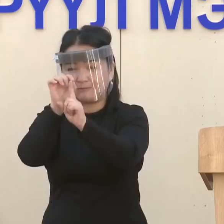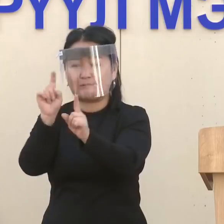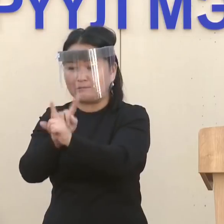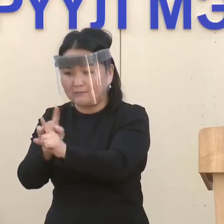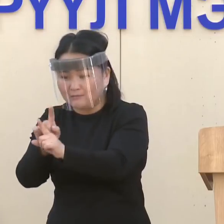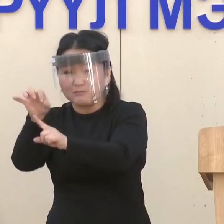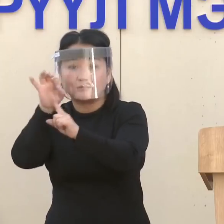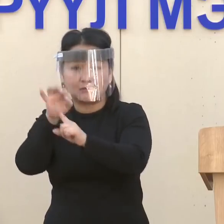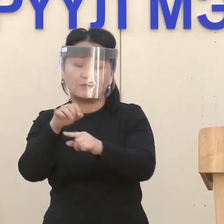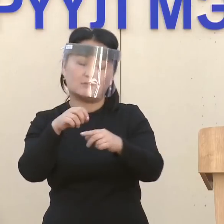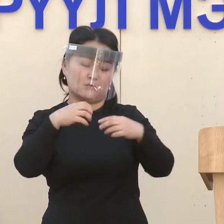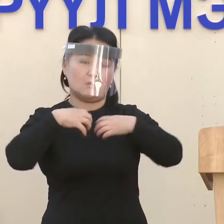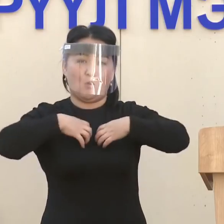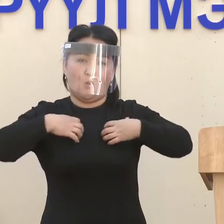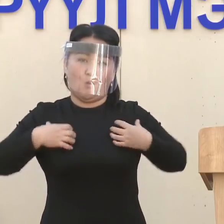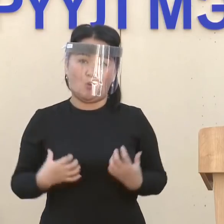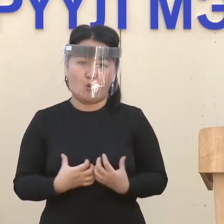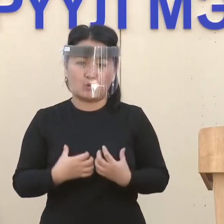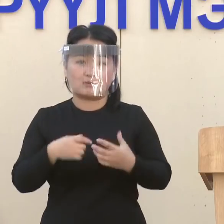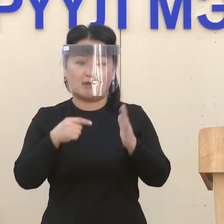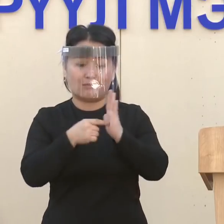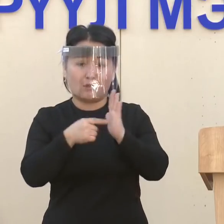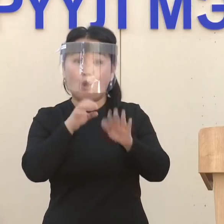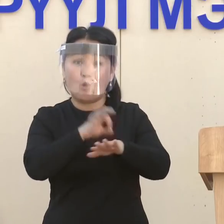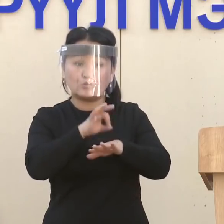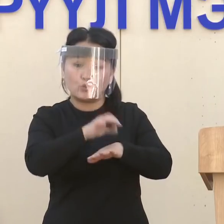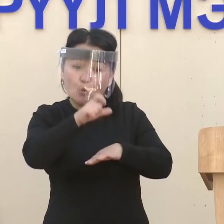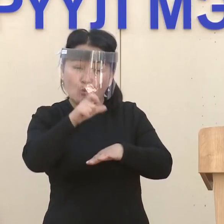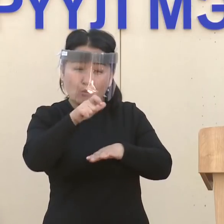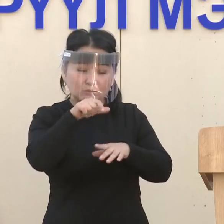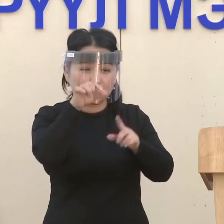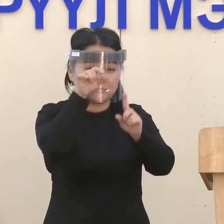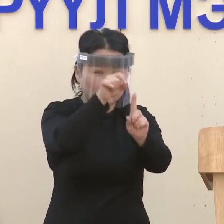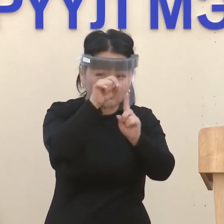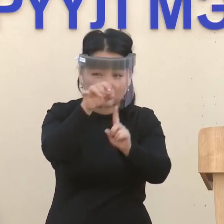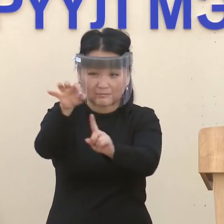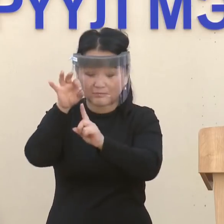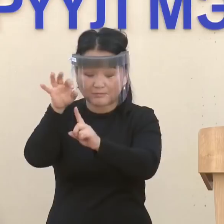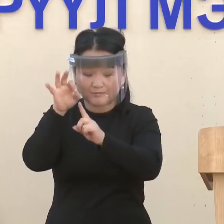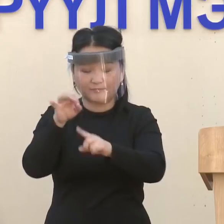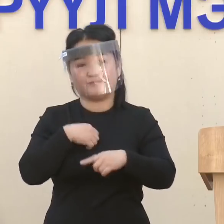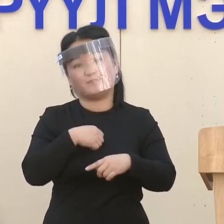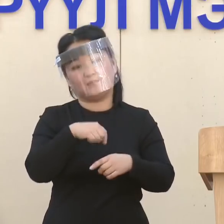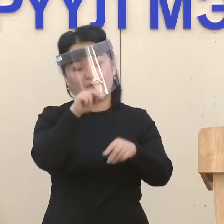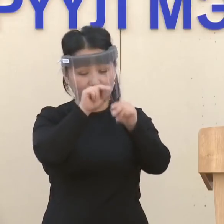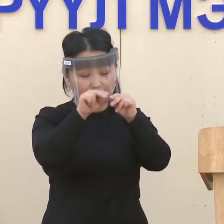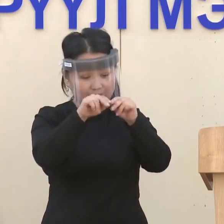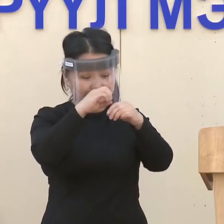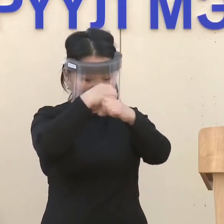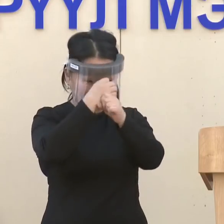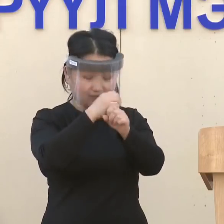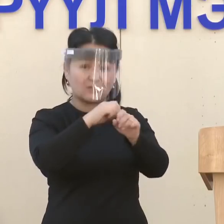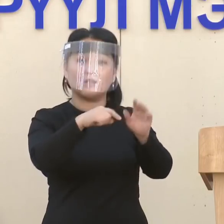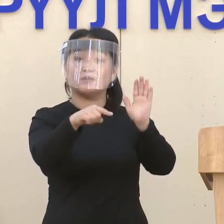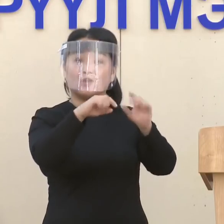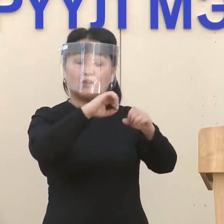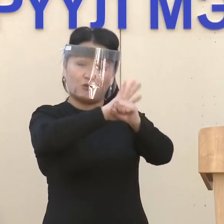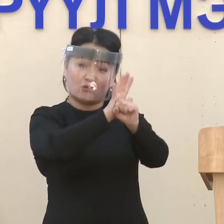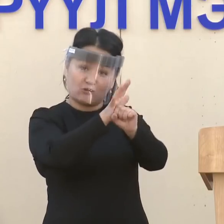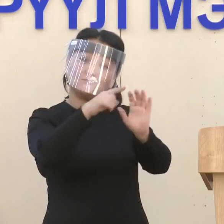уушгины хатгаагаар өвдсөн улсуудаас сорьц авч бид нар шинжилж байгаа. Тэрэн дээр бас коронавирус илрээгүй. А энэ